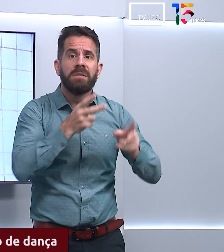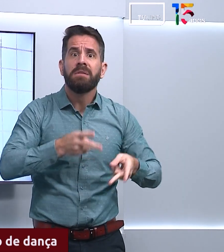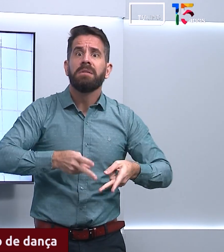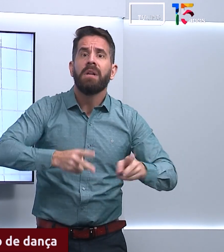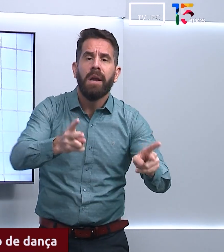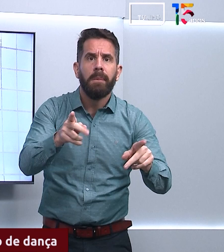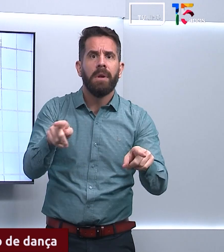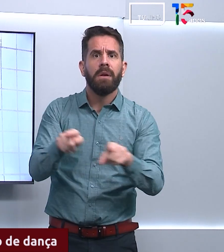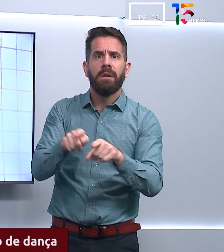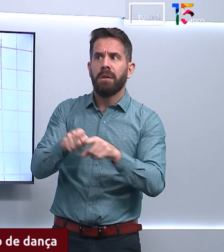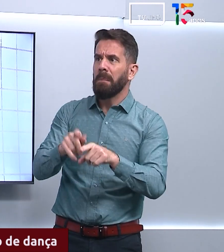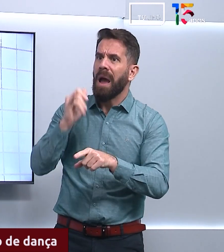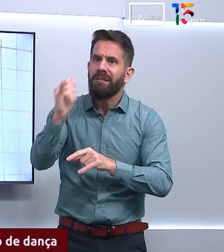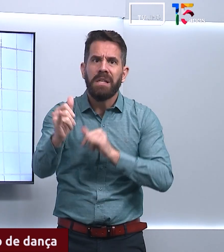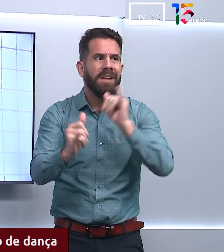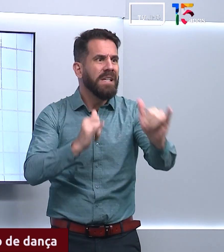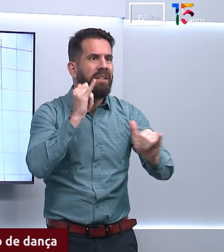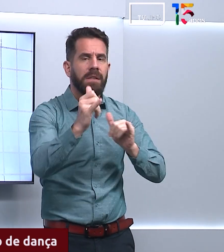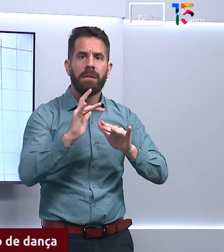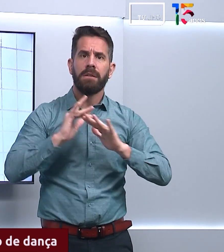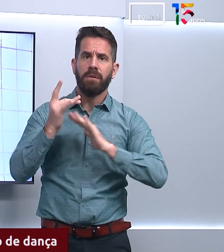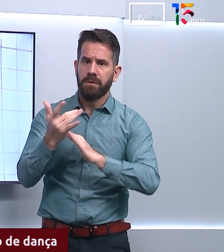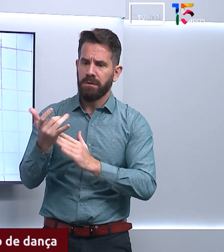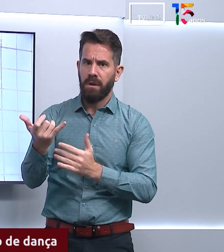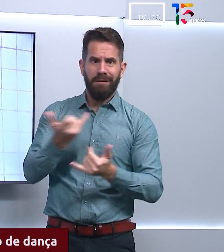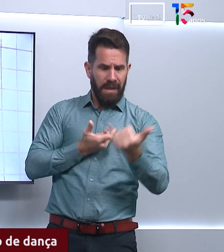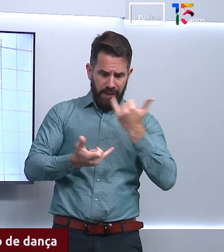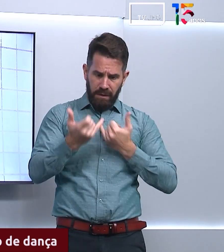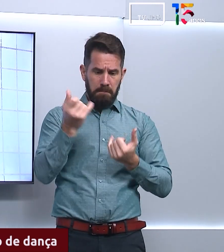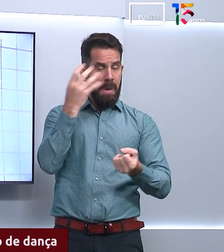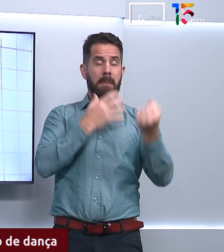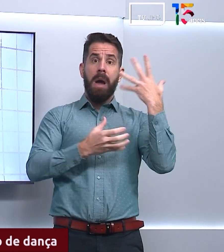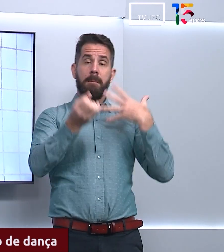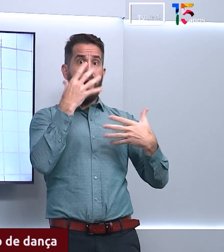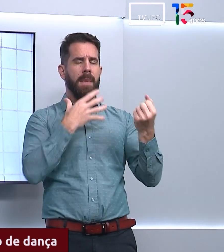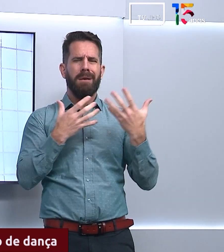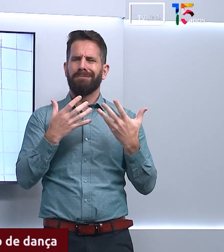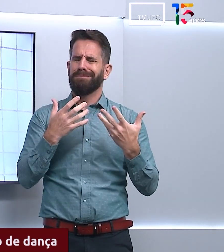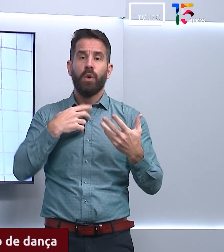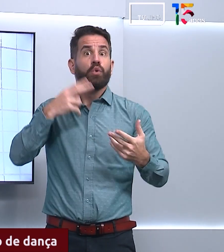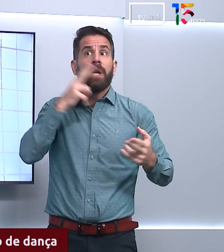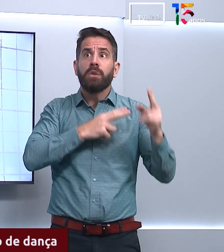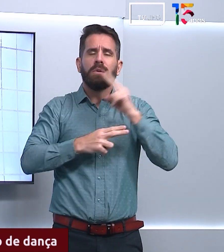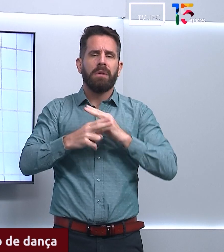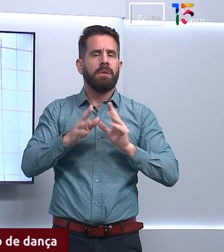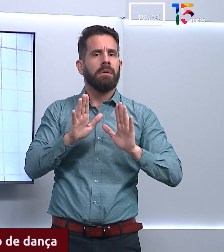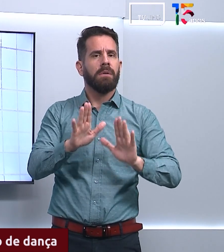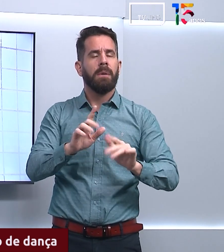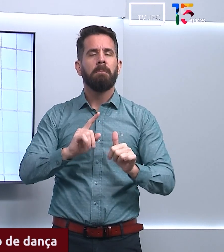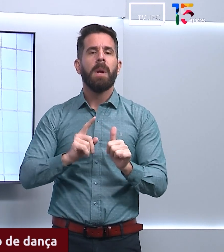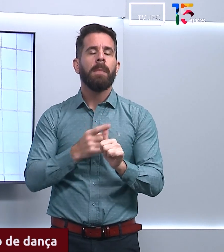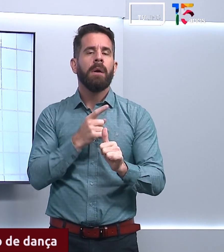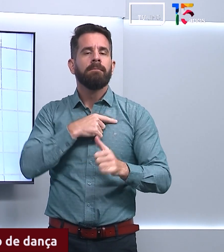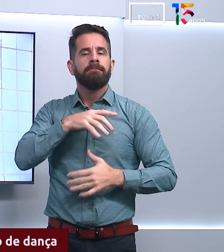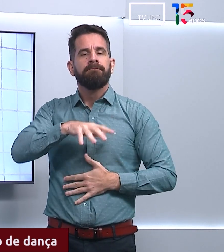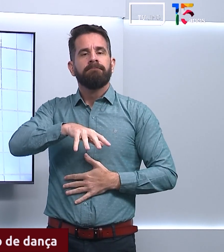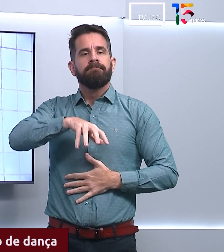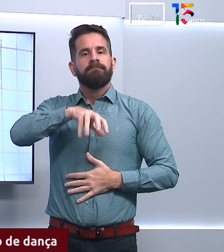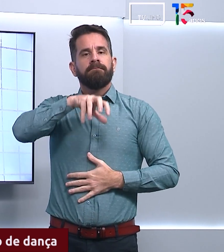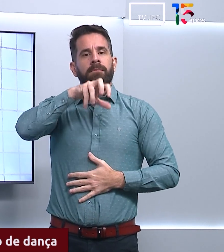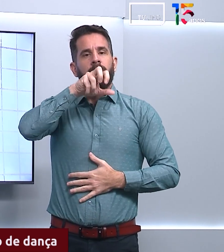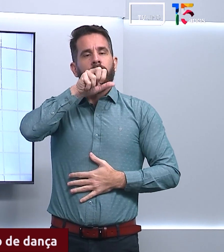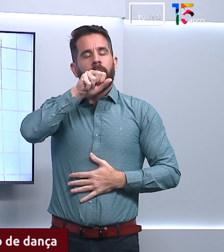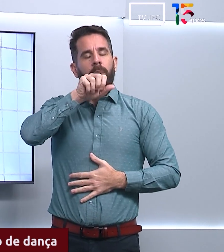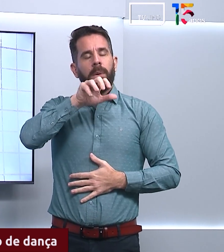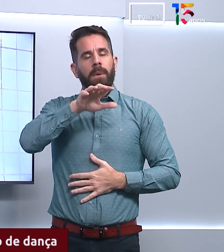pelas notificações das redes sociais como que a gente pode sair disso através da respiração eh a gente